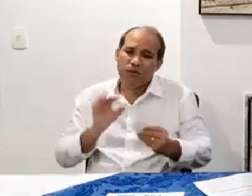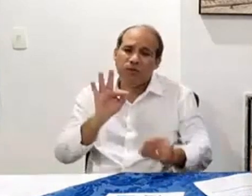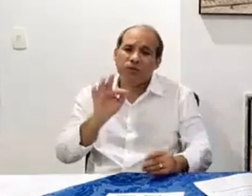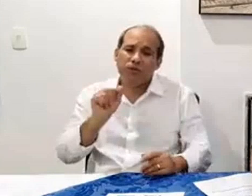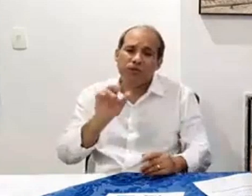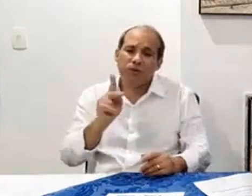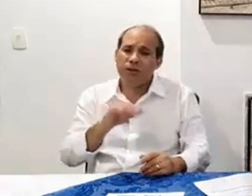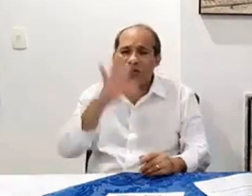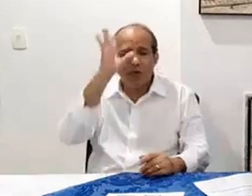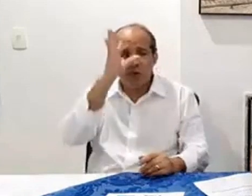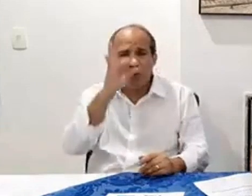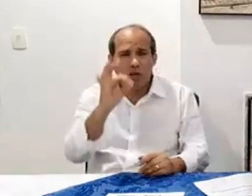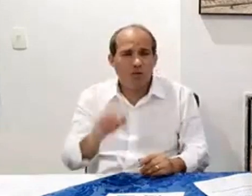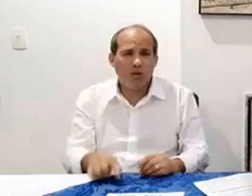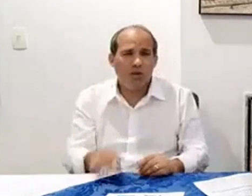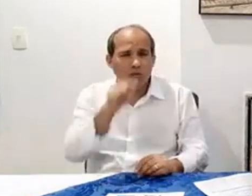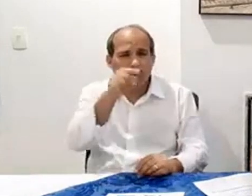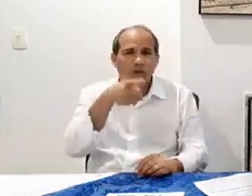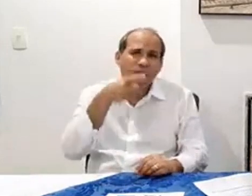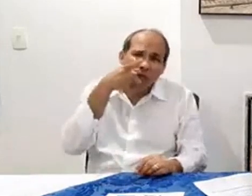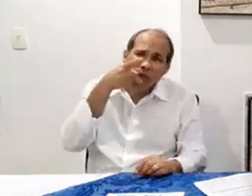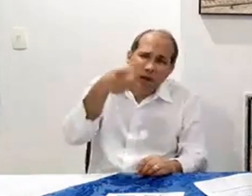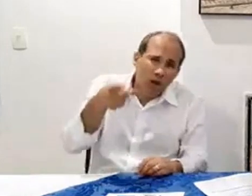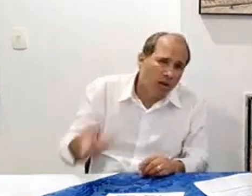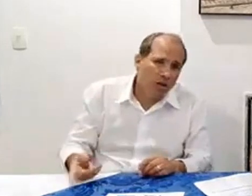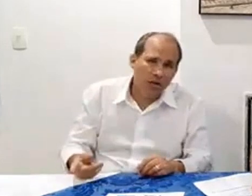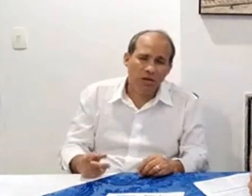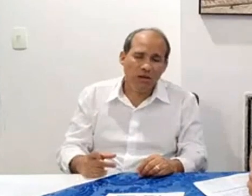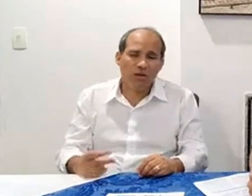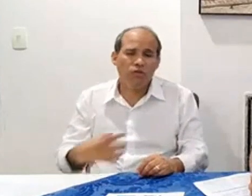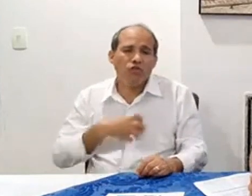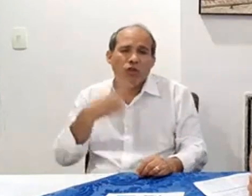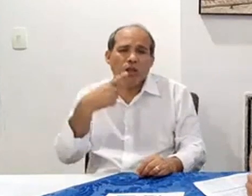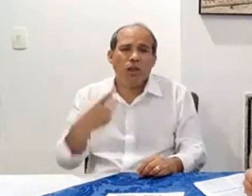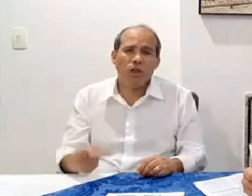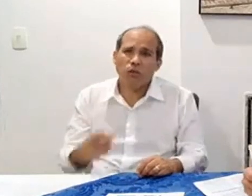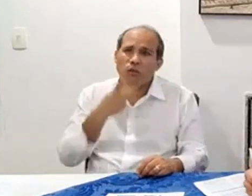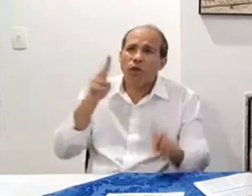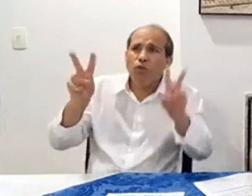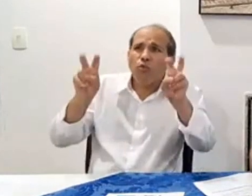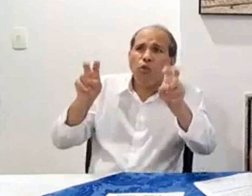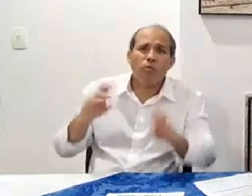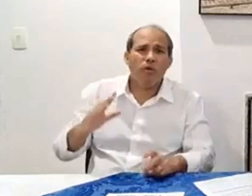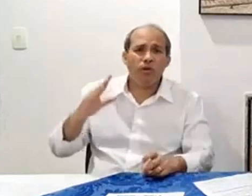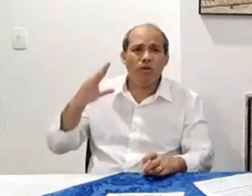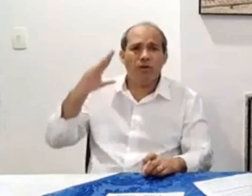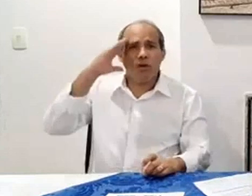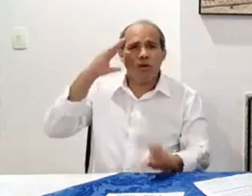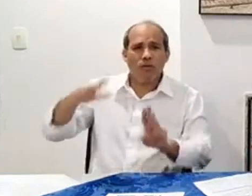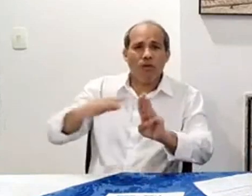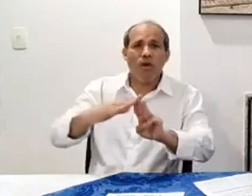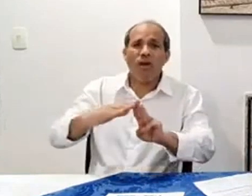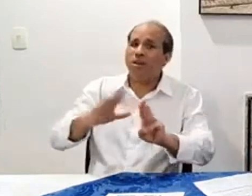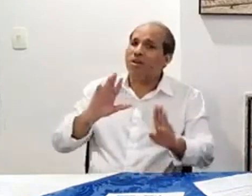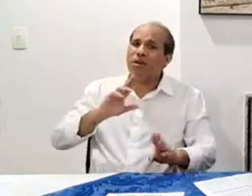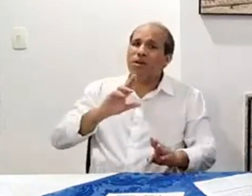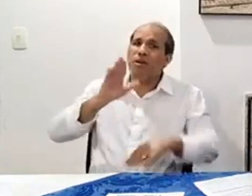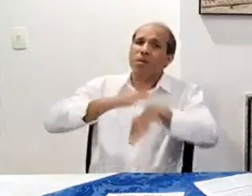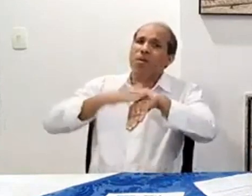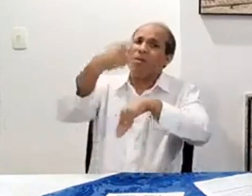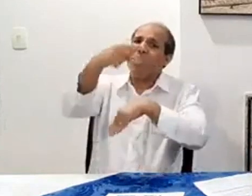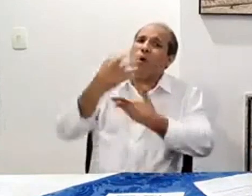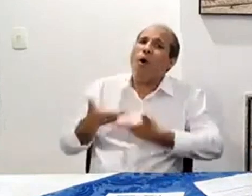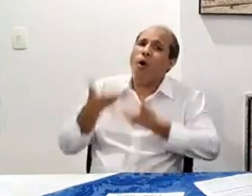aí essa maneira do senhor falar, se referir às Forças Armadas, que foram convidadas